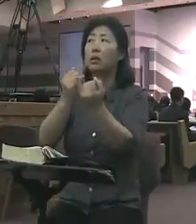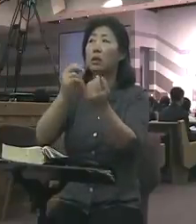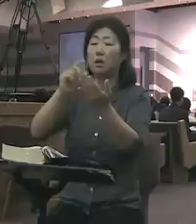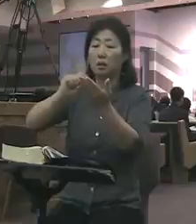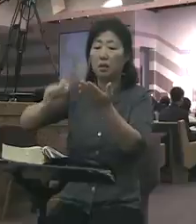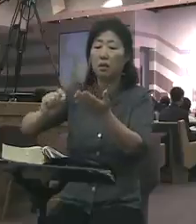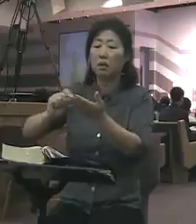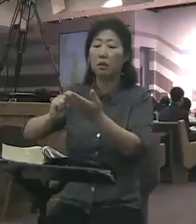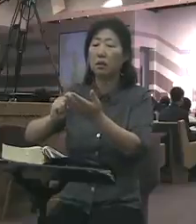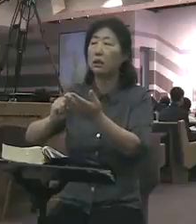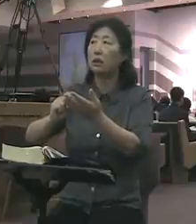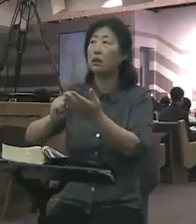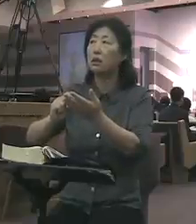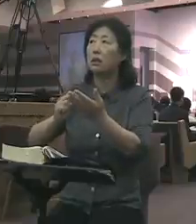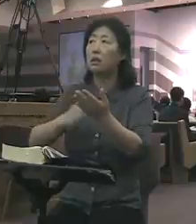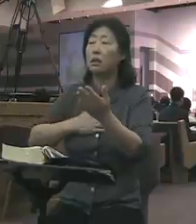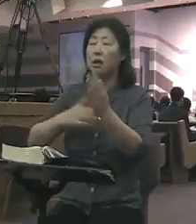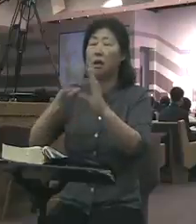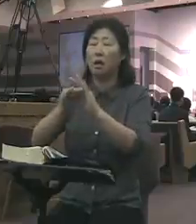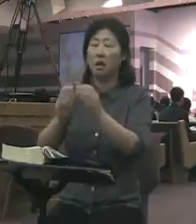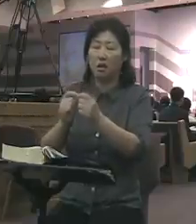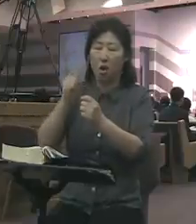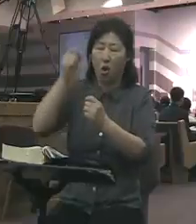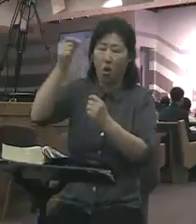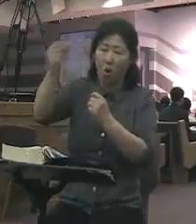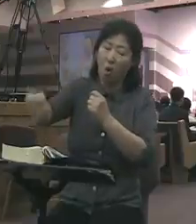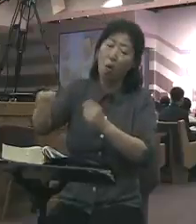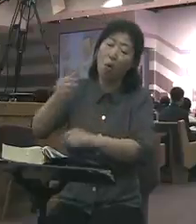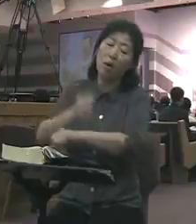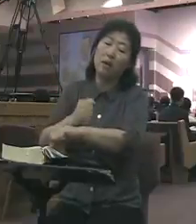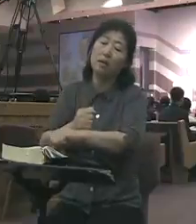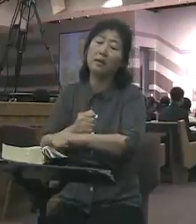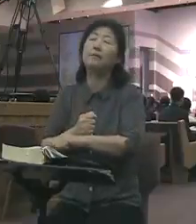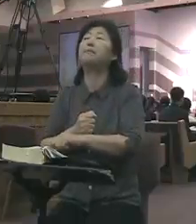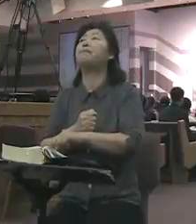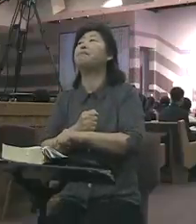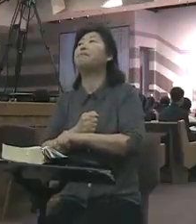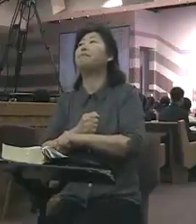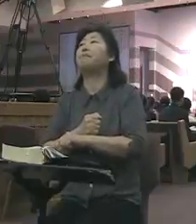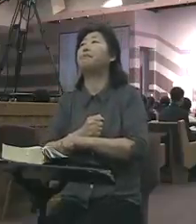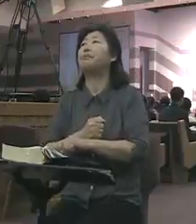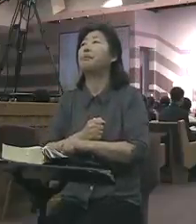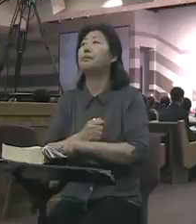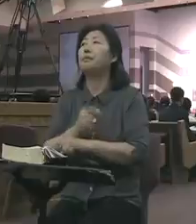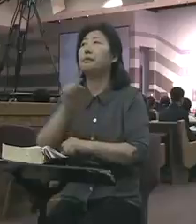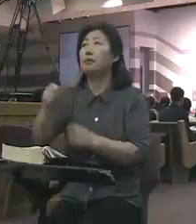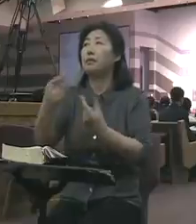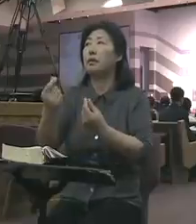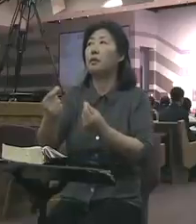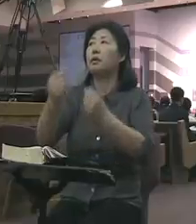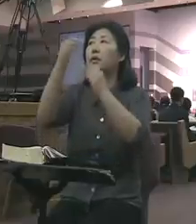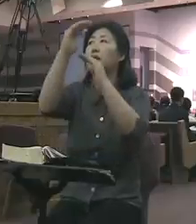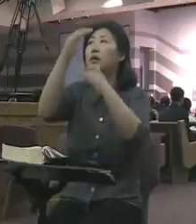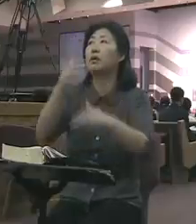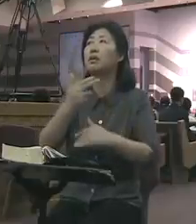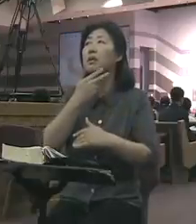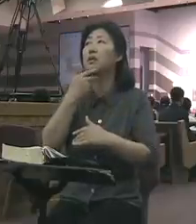나의 영원하신 길, Thou my everlasting portion, 이렇게 나와 있어요. 가사가 영어로 됩니다.